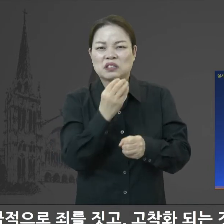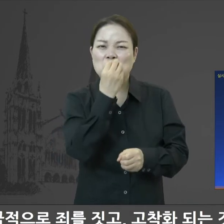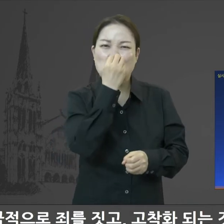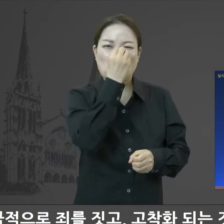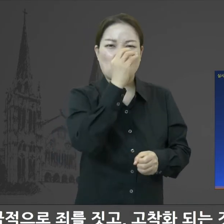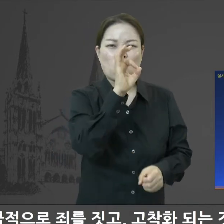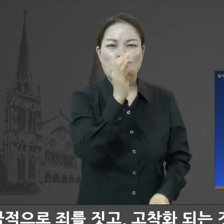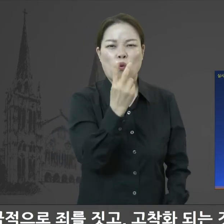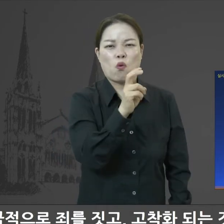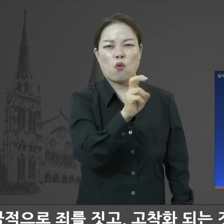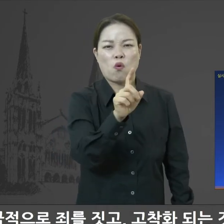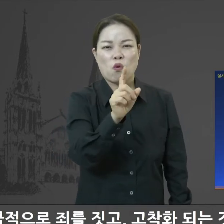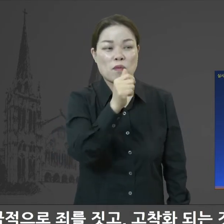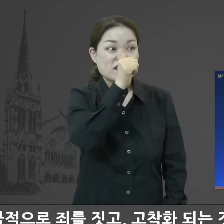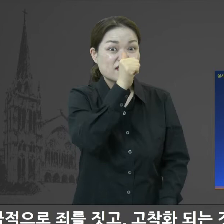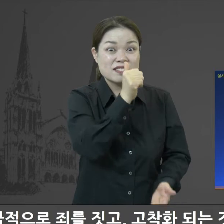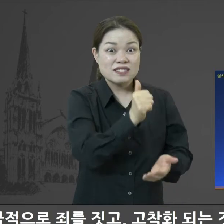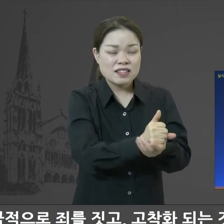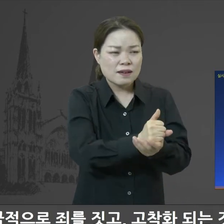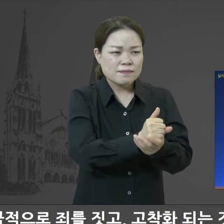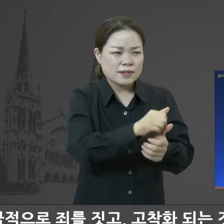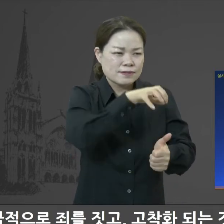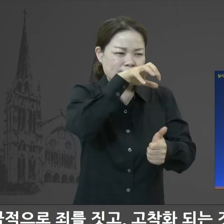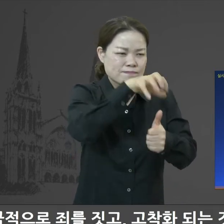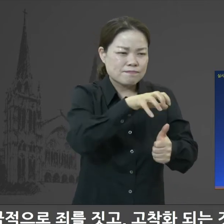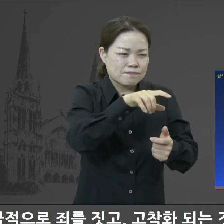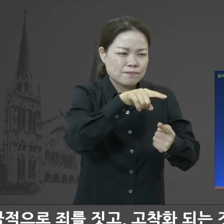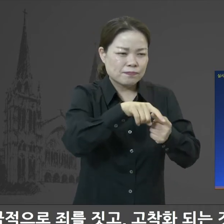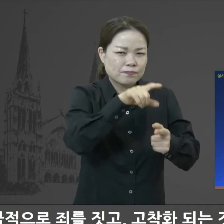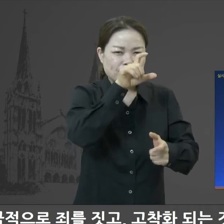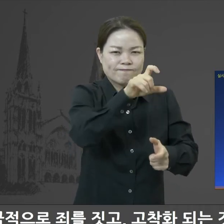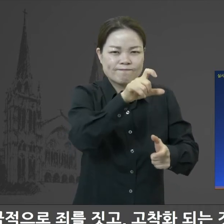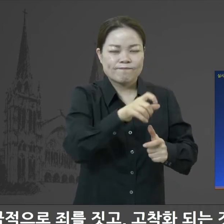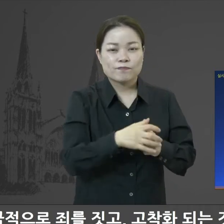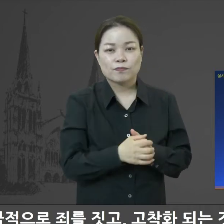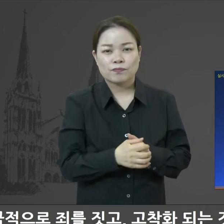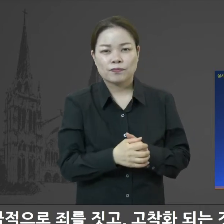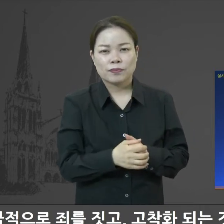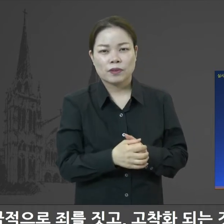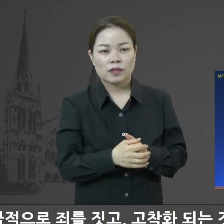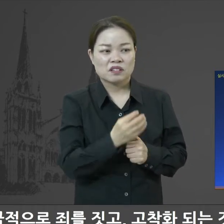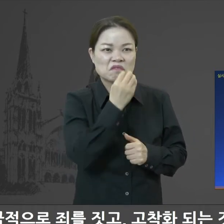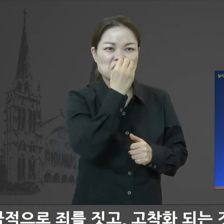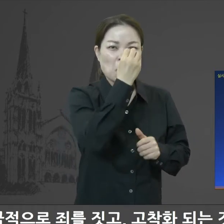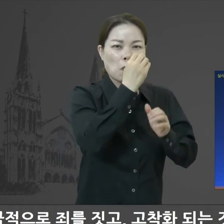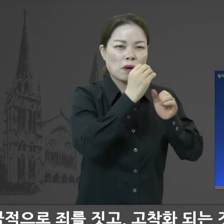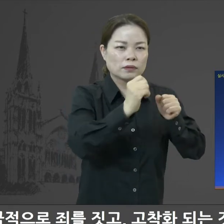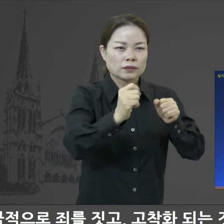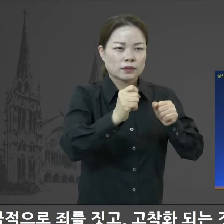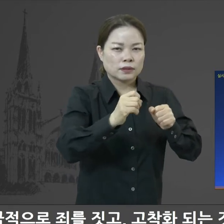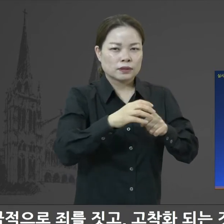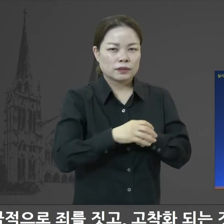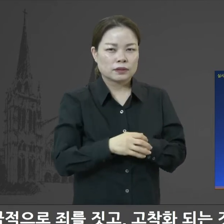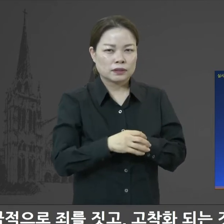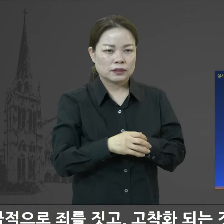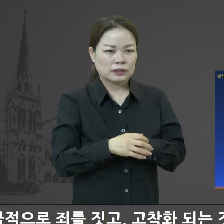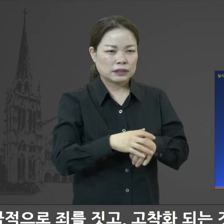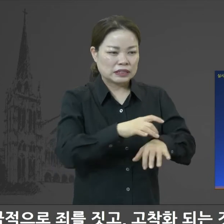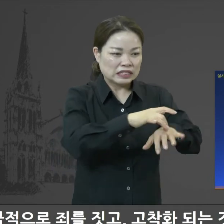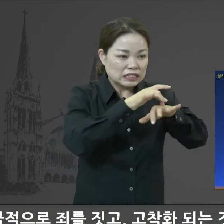오만입니다. 죄가 고착돼 버린 것. 이 오만한 자들은 대부분 사단의 하수인이